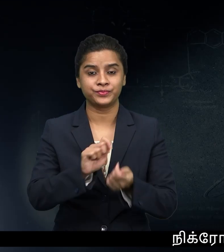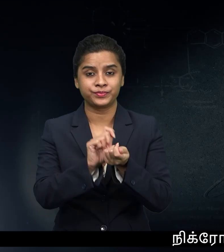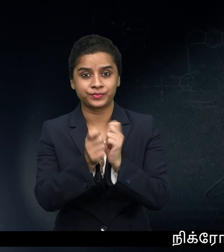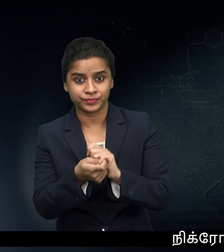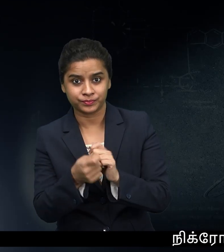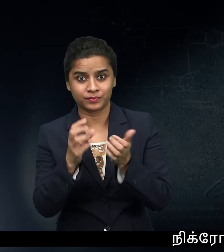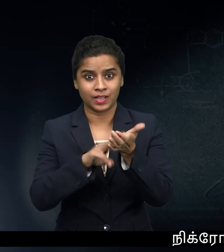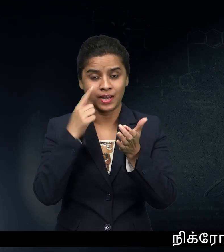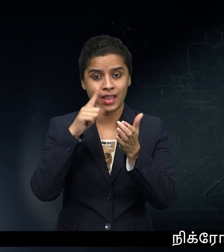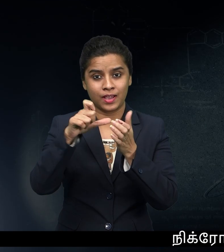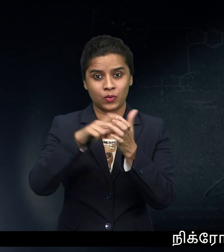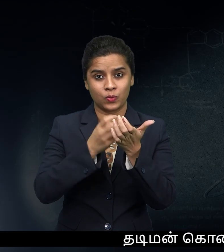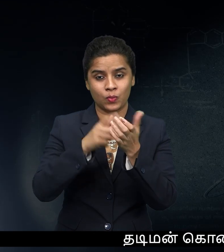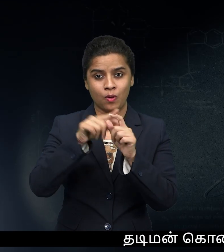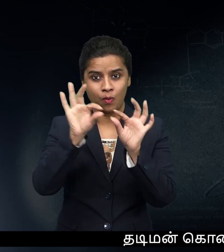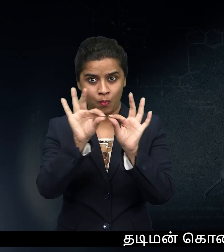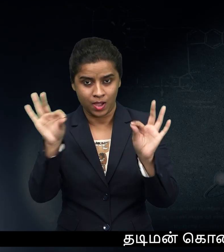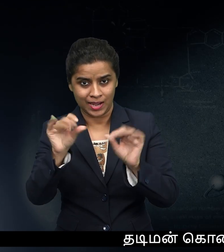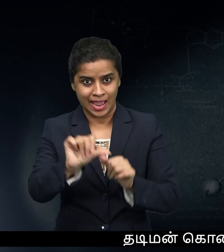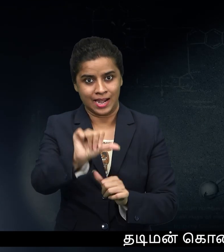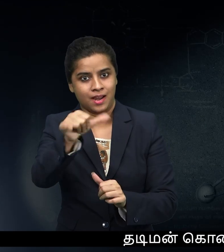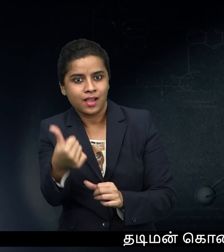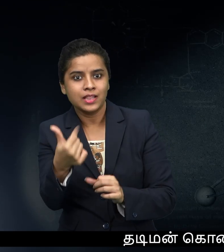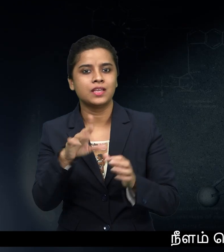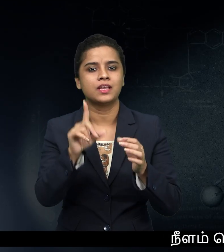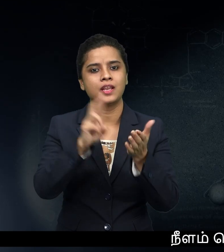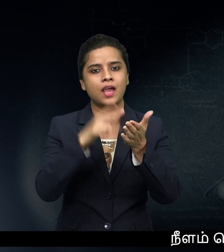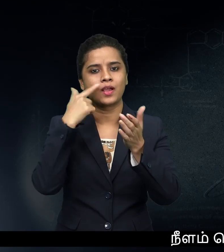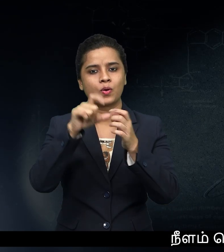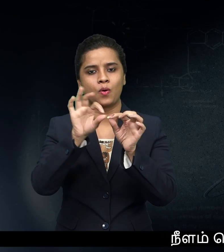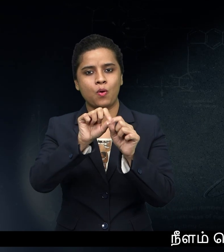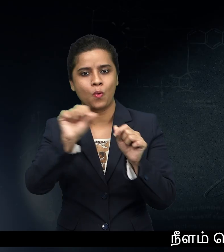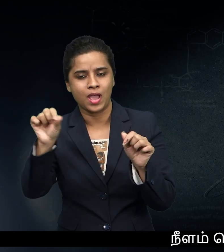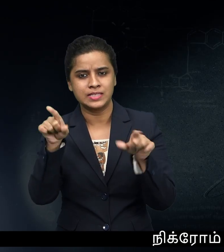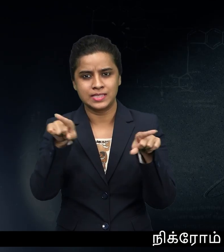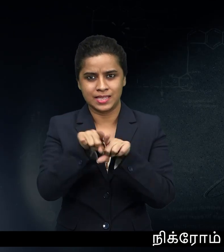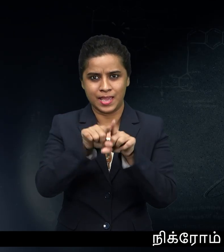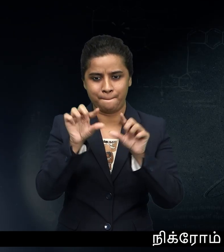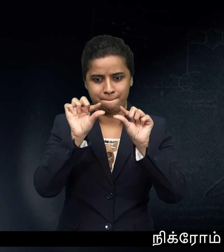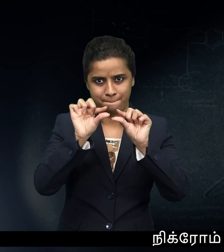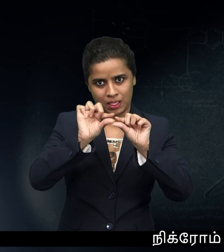நிக்ரோம் கம்பியை அதே தடிமன் கொண்ட ஆனால் 2 மடங்கு நீளம் கொண்ட மற்றொரு நிக்ரோம் கம்பியை